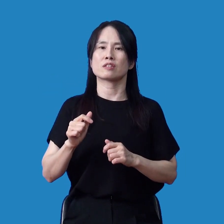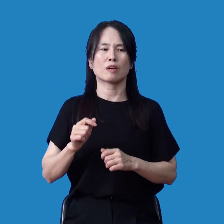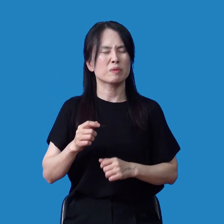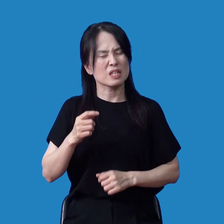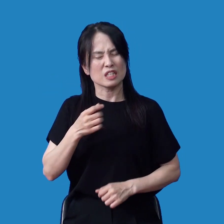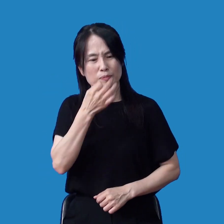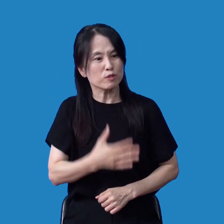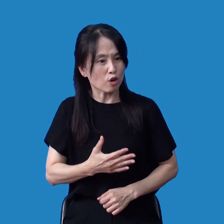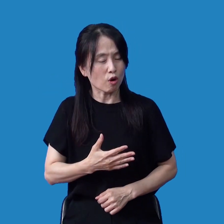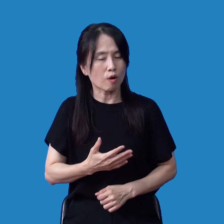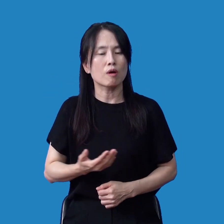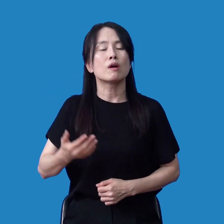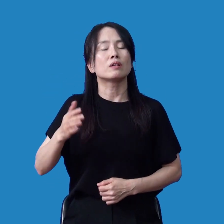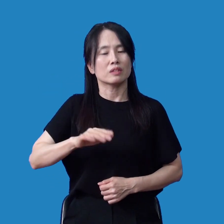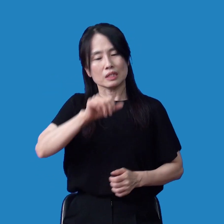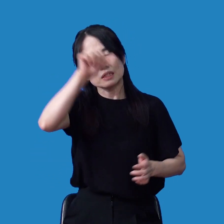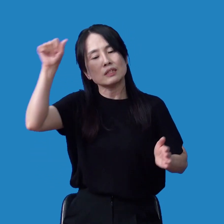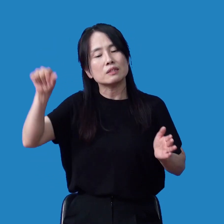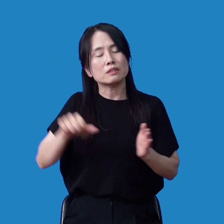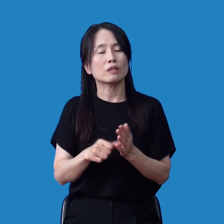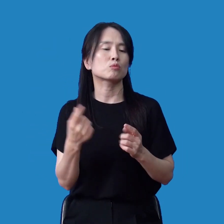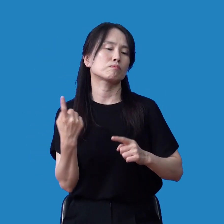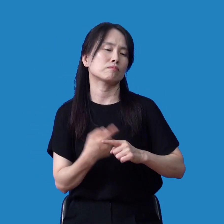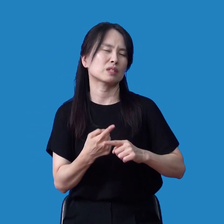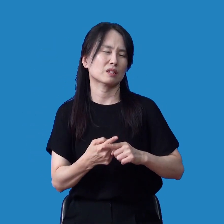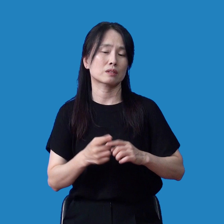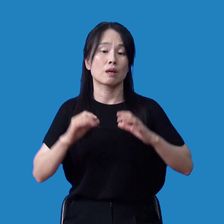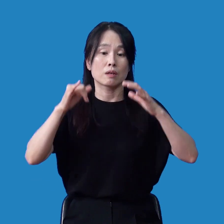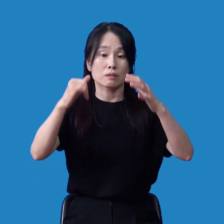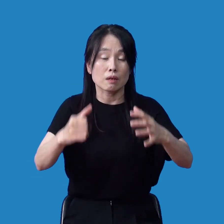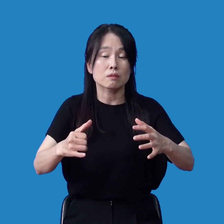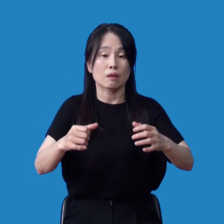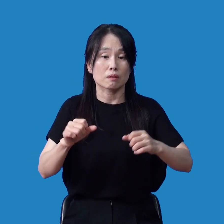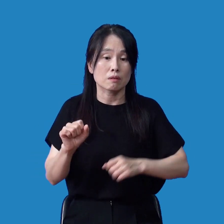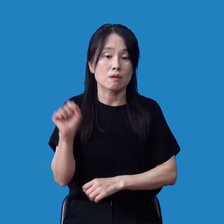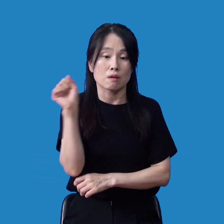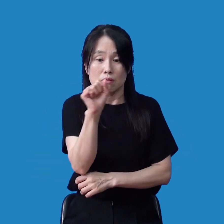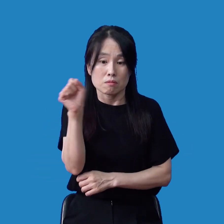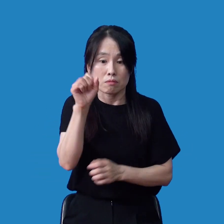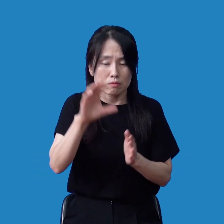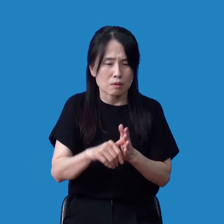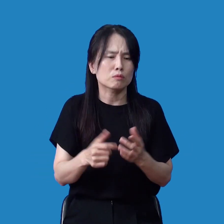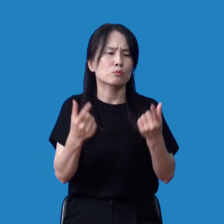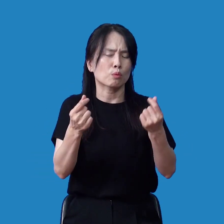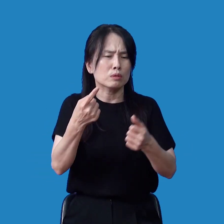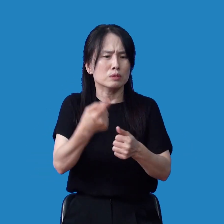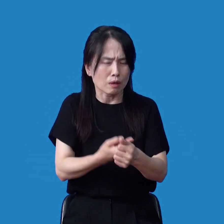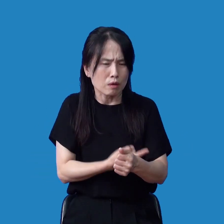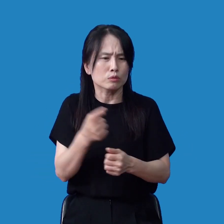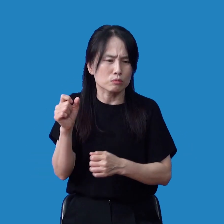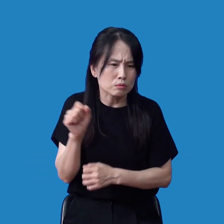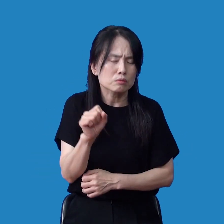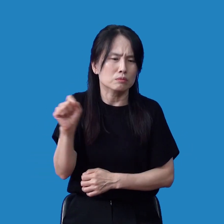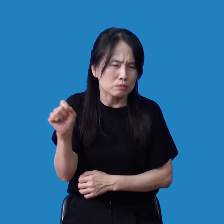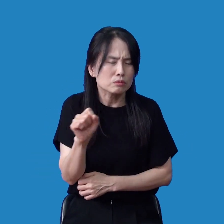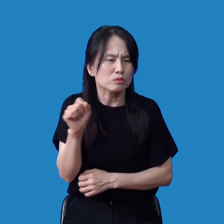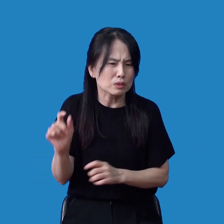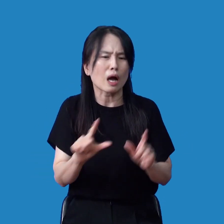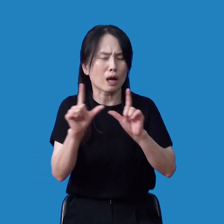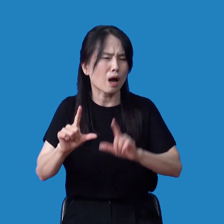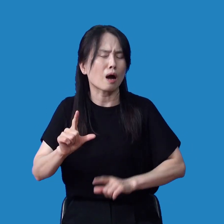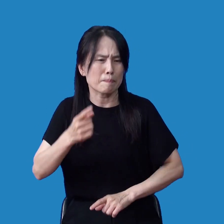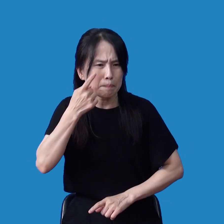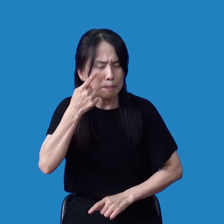말이야, 인생 사는 것도 마찬가지야. 세상이 흔들릴 때는 따라서 흔들려야 돼. 세상이